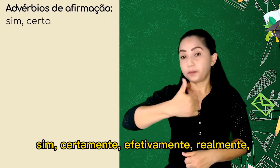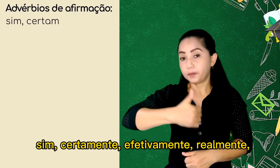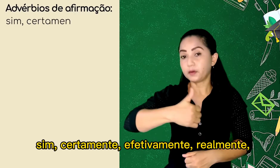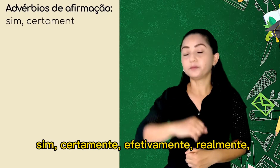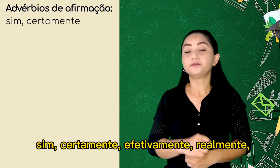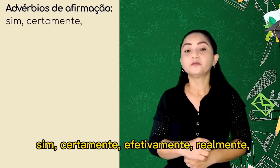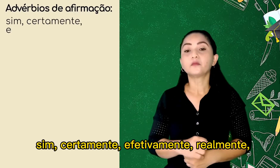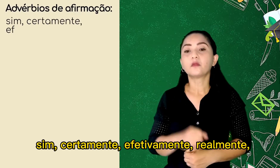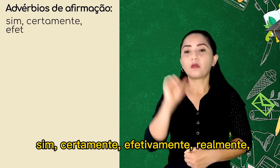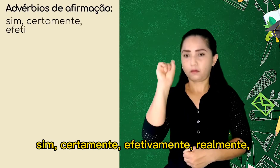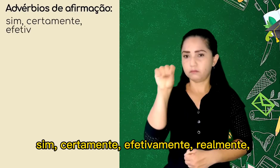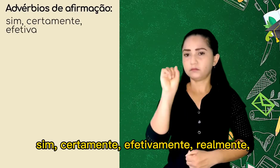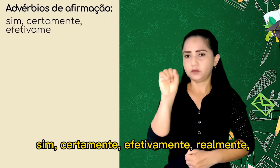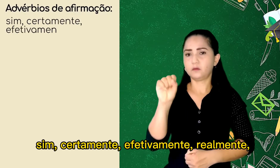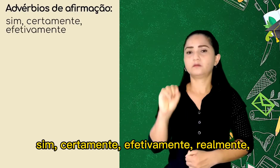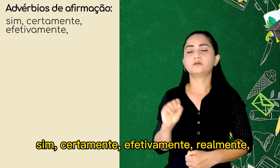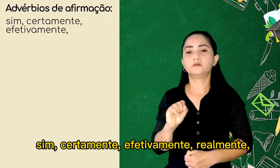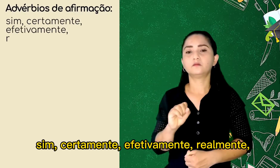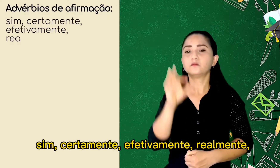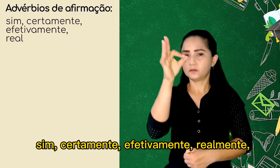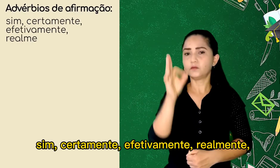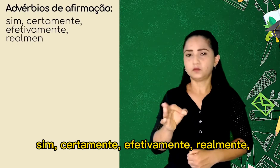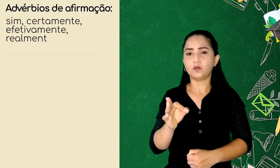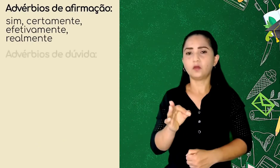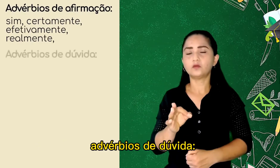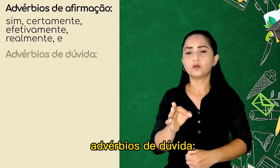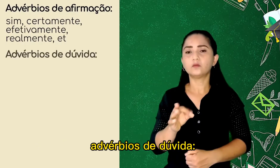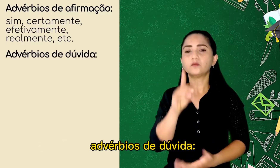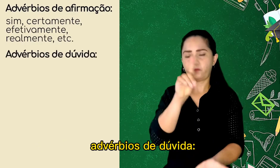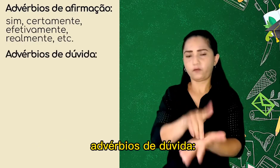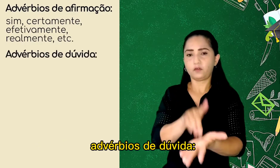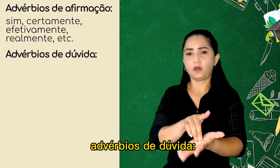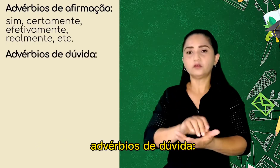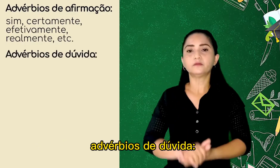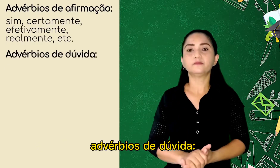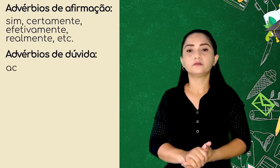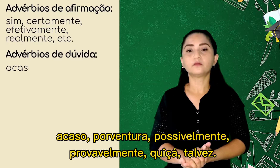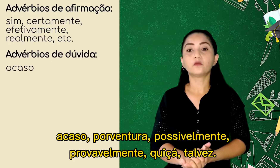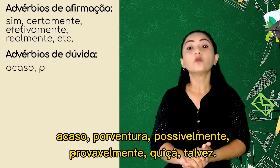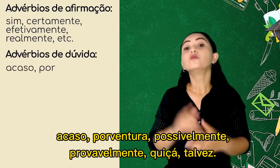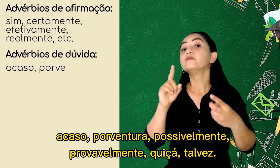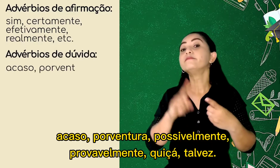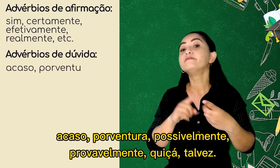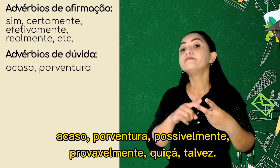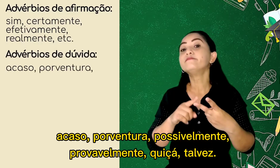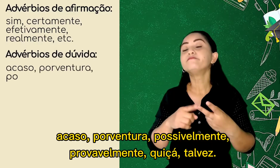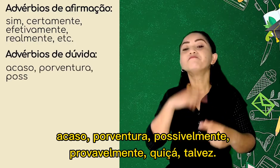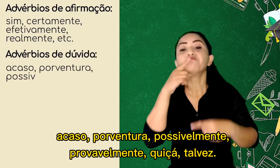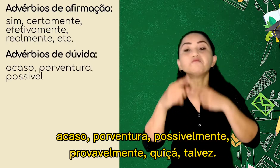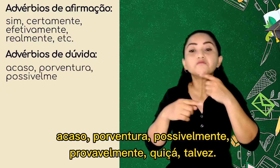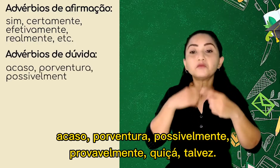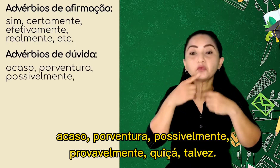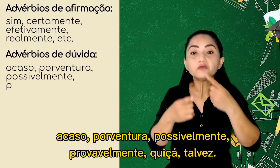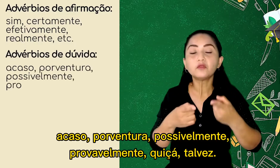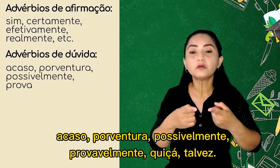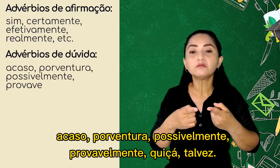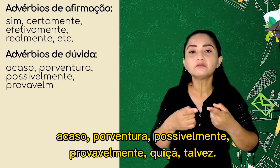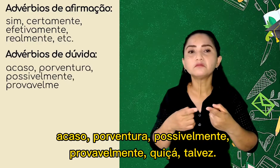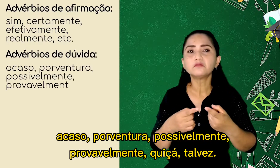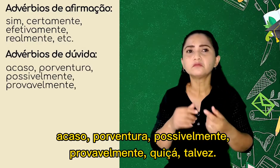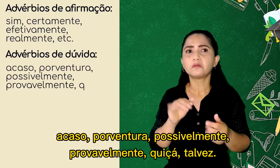Sim, certamente, efetivamente, realmente. Advérbios de dúvida. Acaso, porventura,